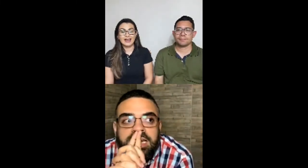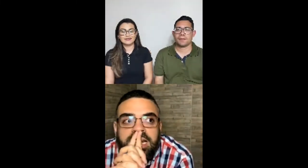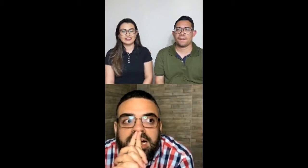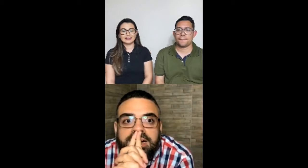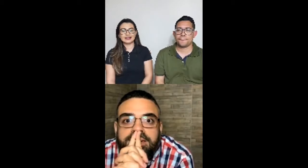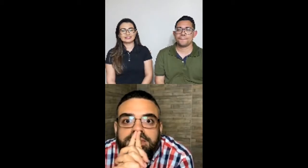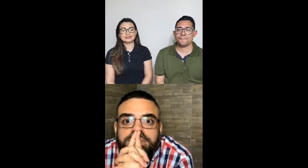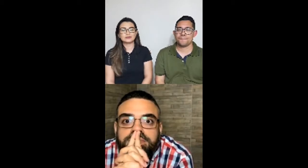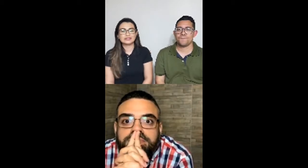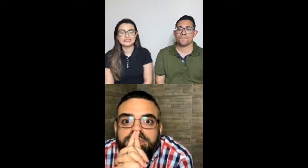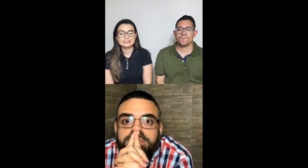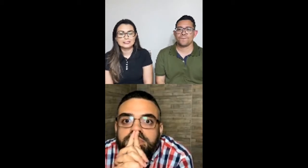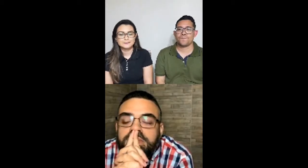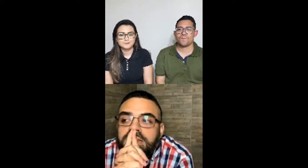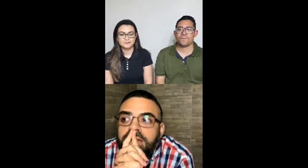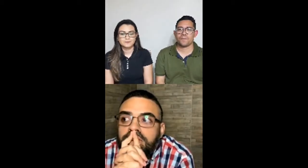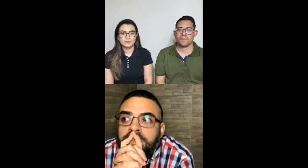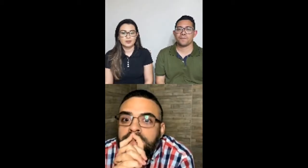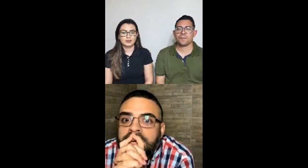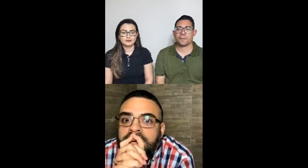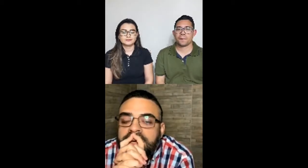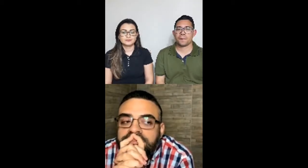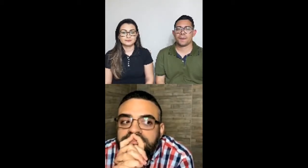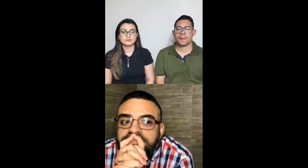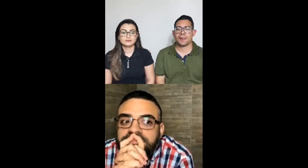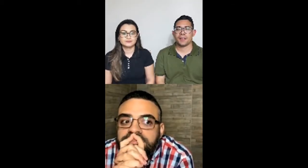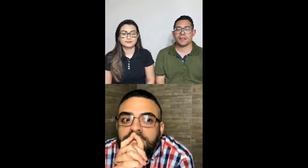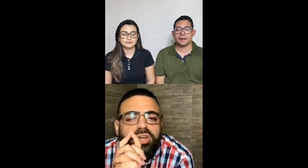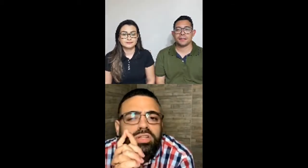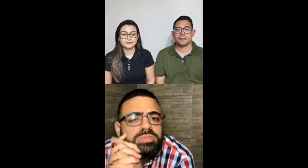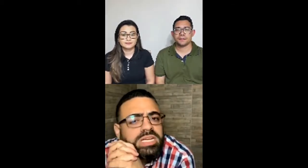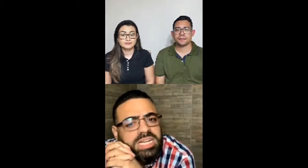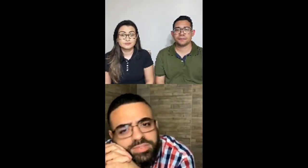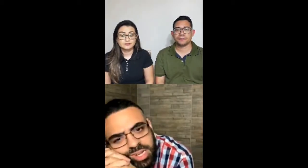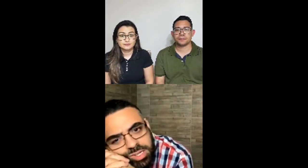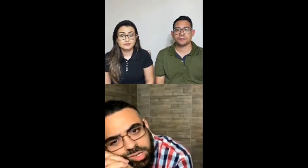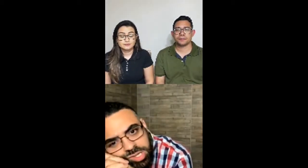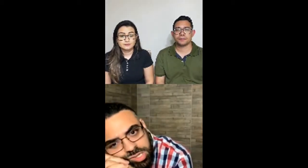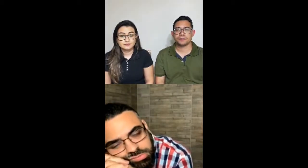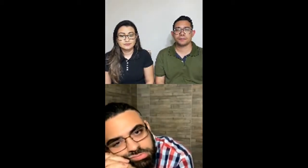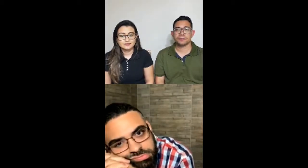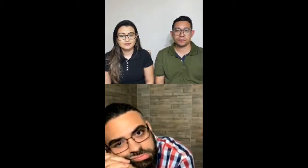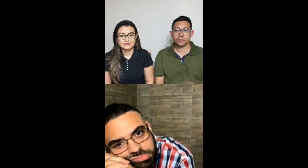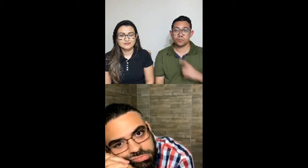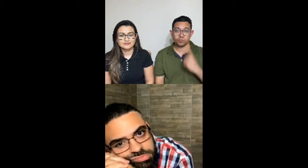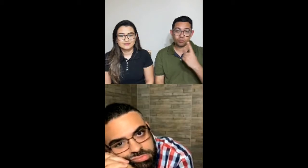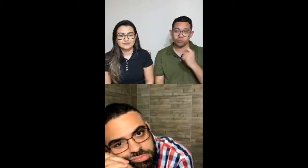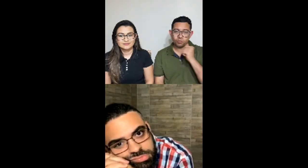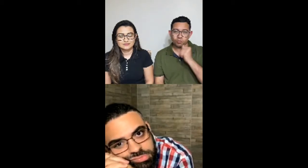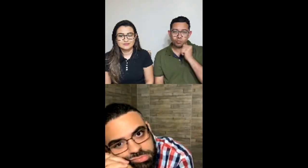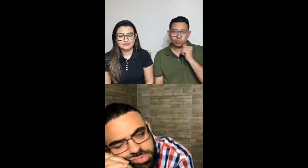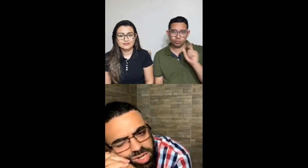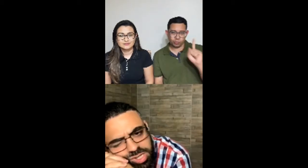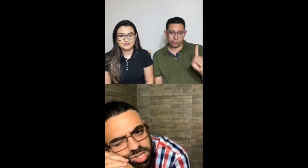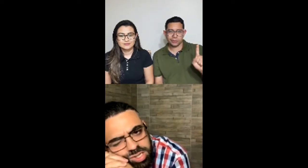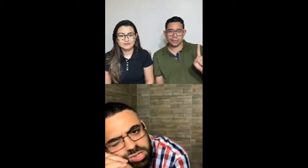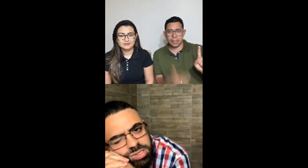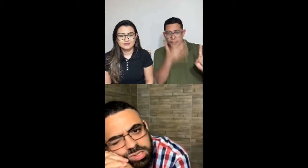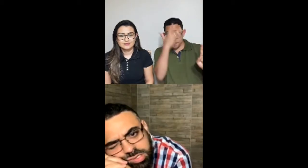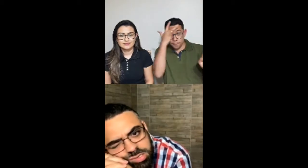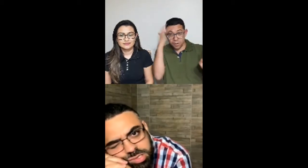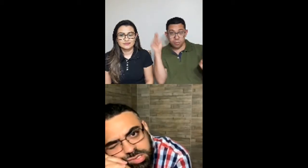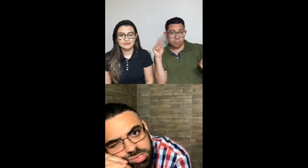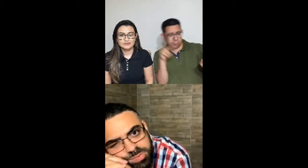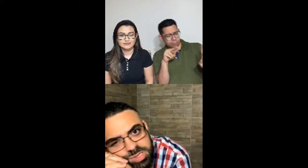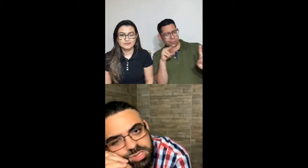a palavra, E né? é que traz só isso. o evangelho que dá. Eu conheci lá uma mulher que todo